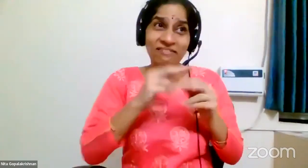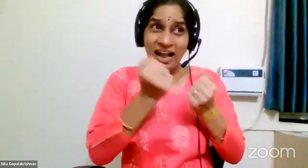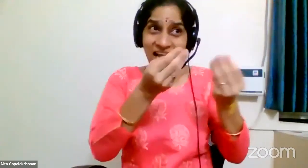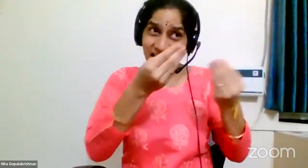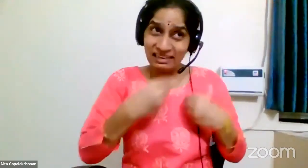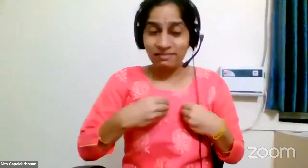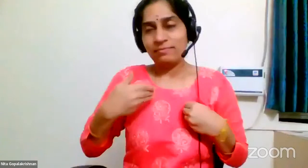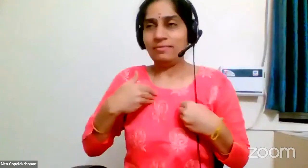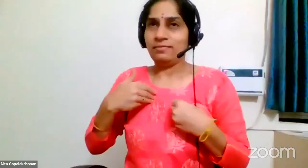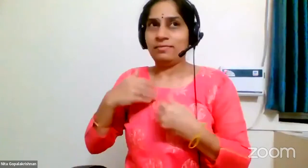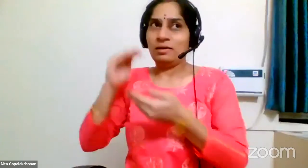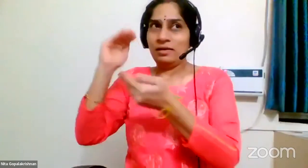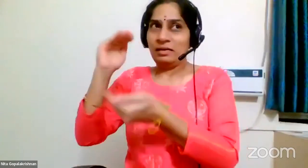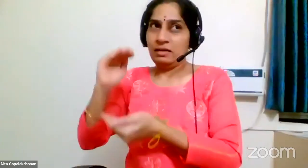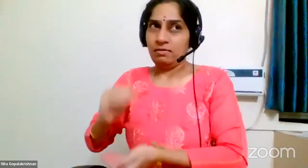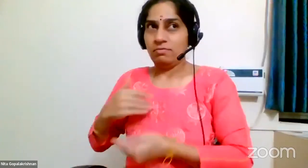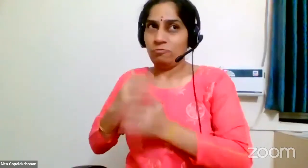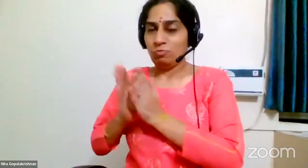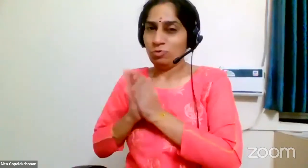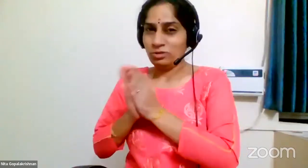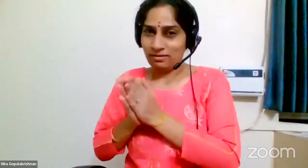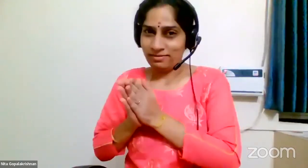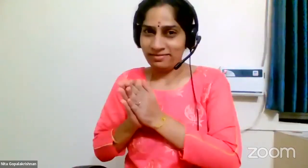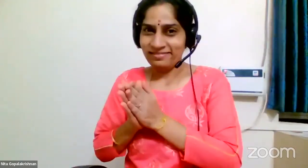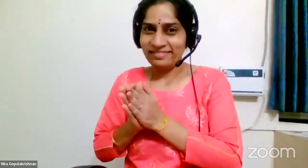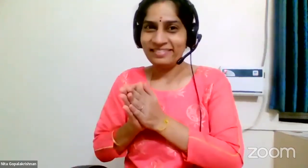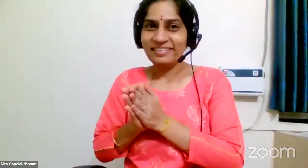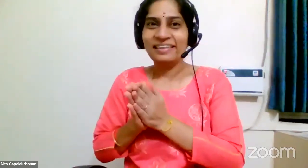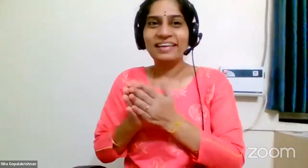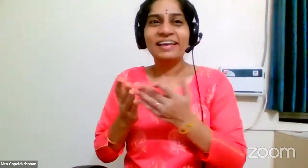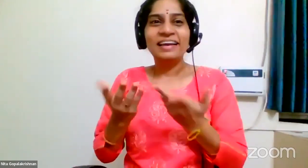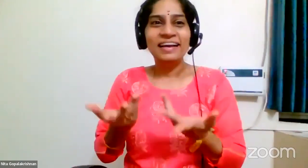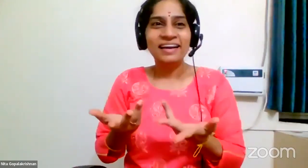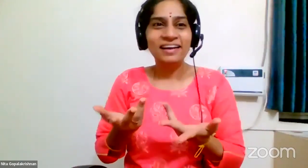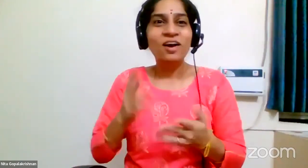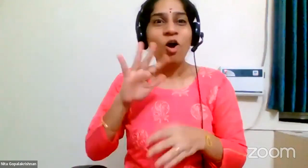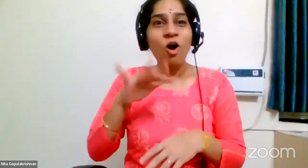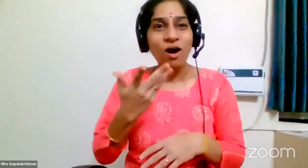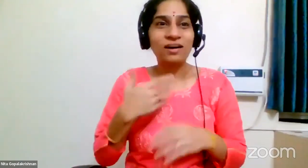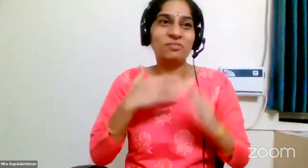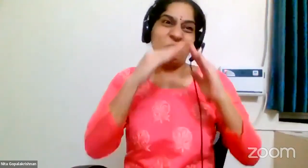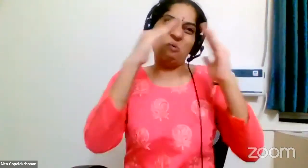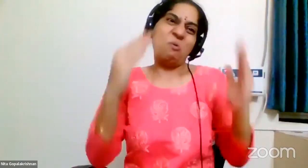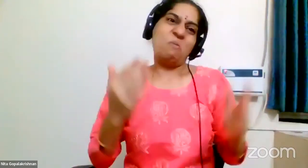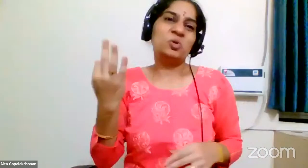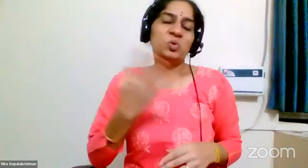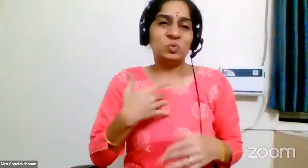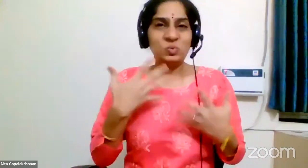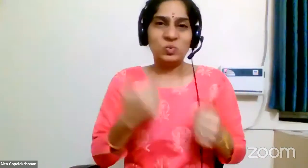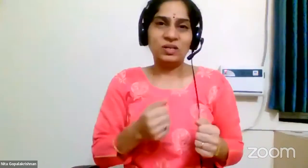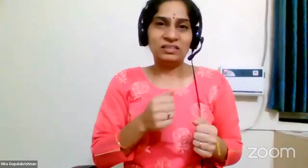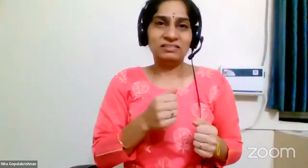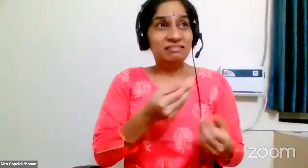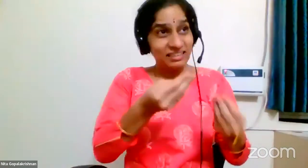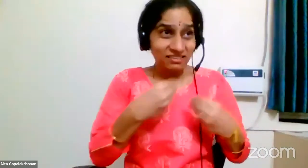तो इसलिए अलग अलग वस्तुओं के लिए अलग अलग देवताओं की पूजा का विधान बताया गया है